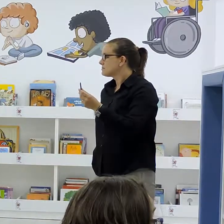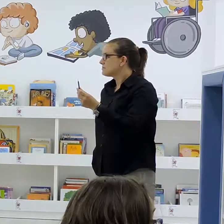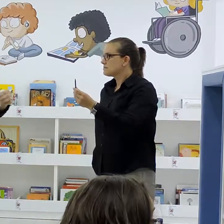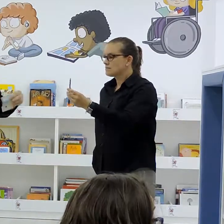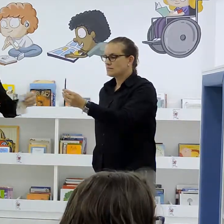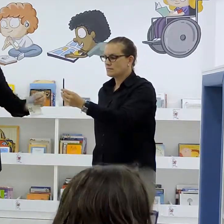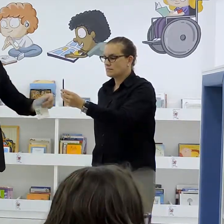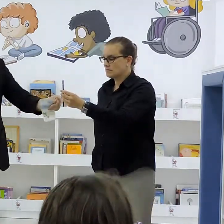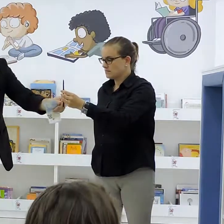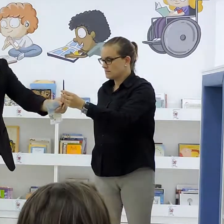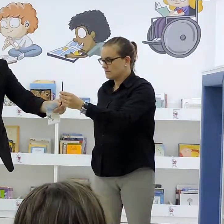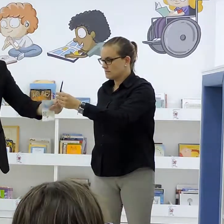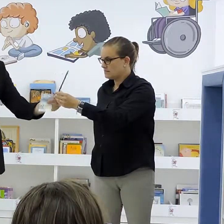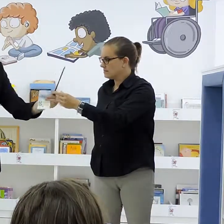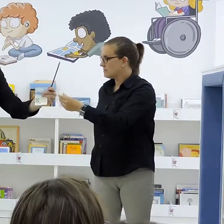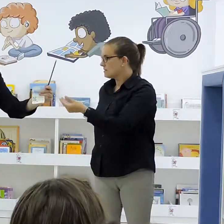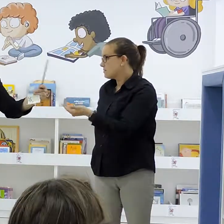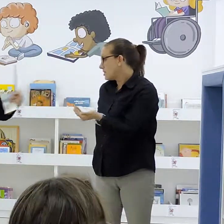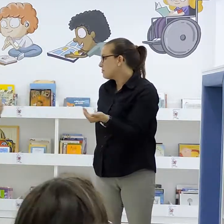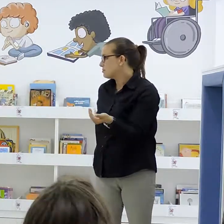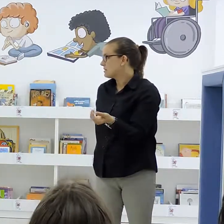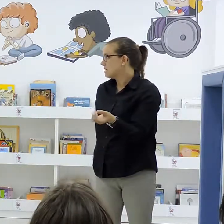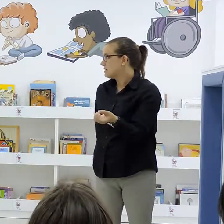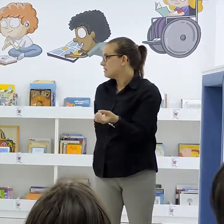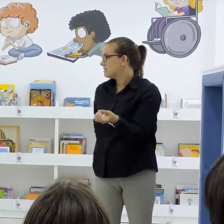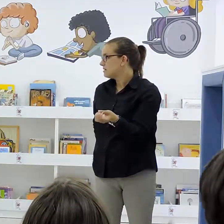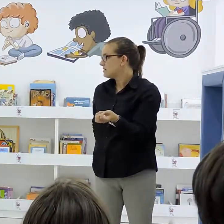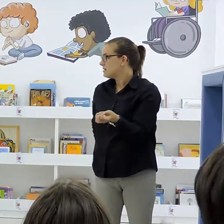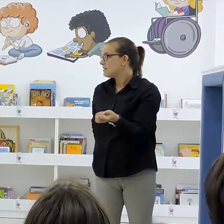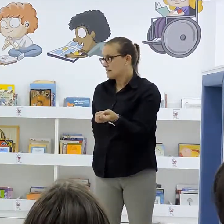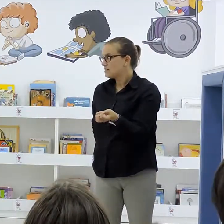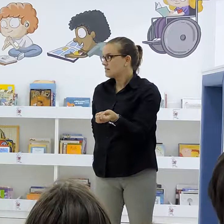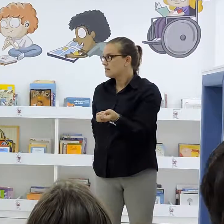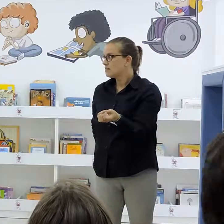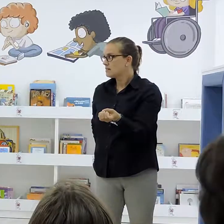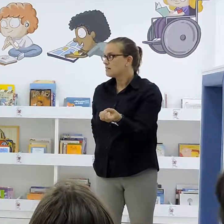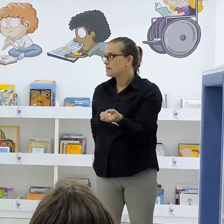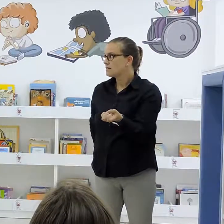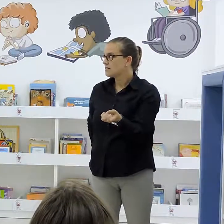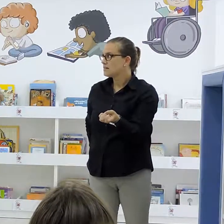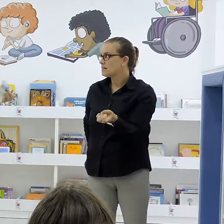Bien, perfecto. Entonces, la verdad, la oficial de lápiz no está afilado.